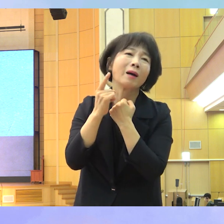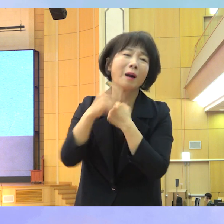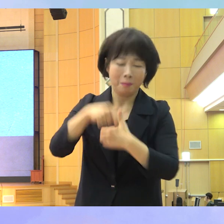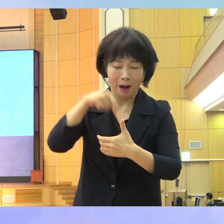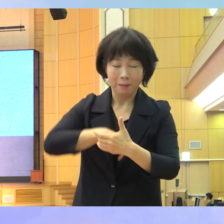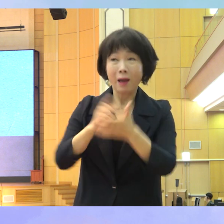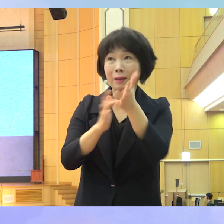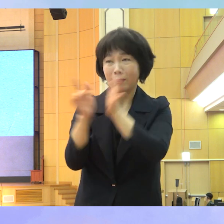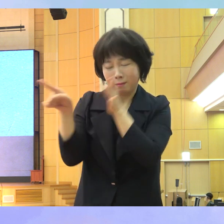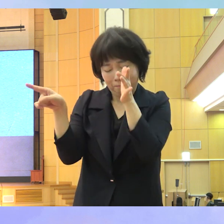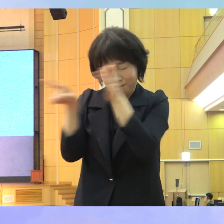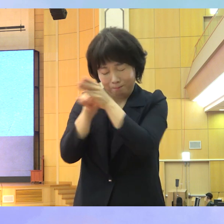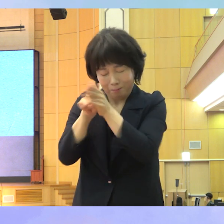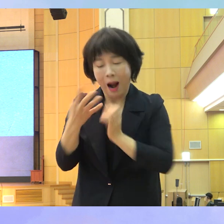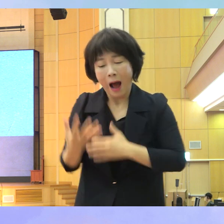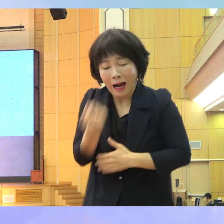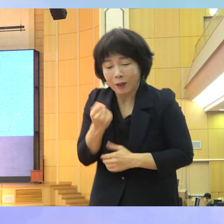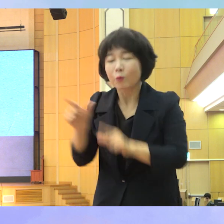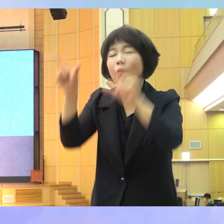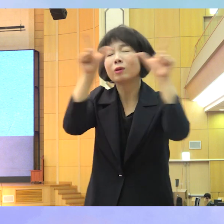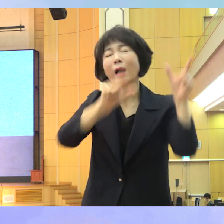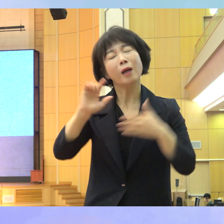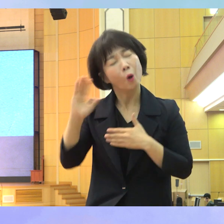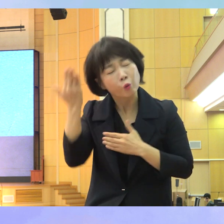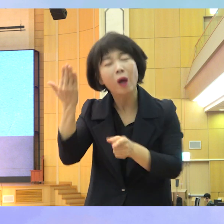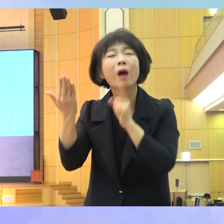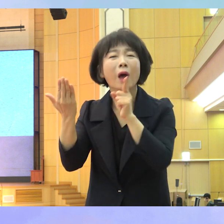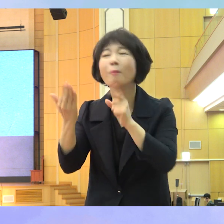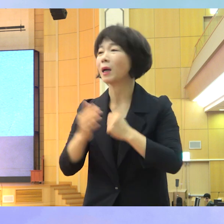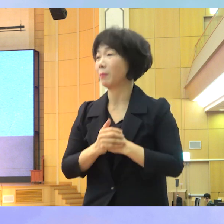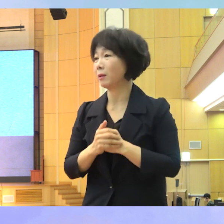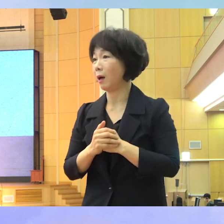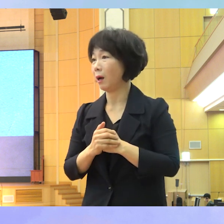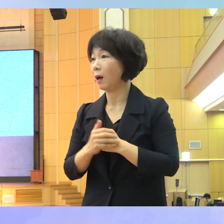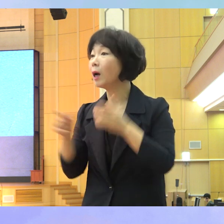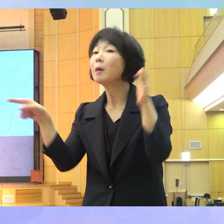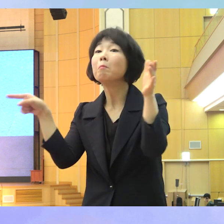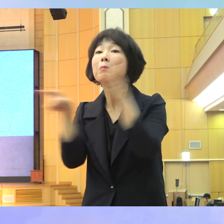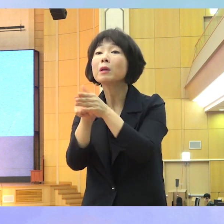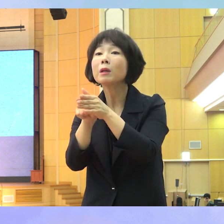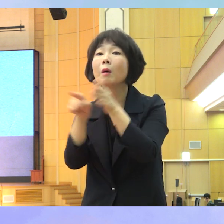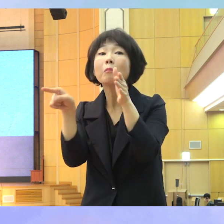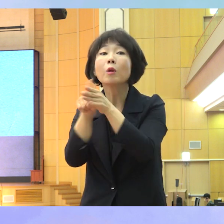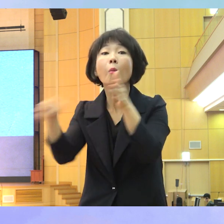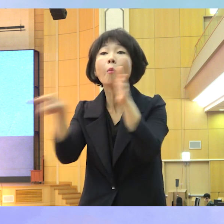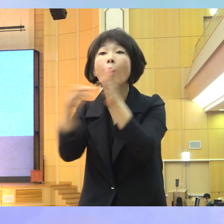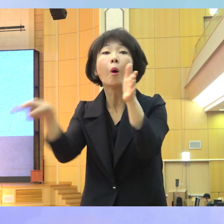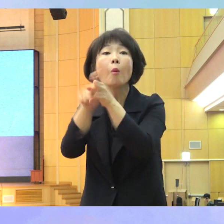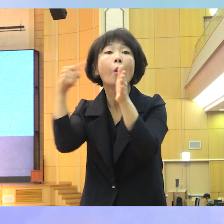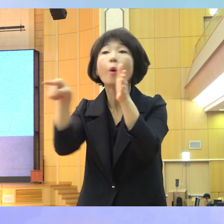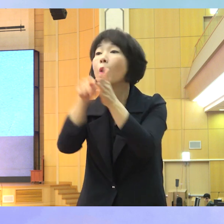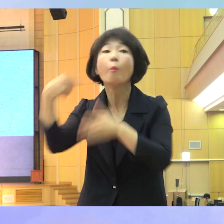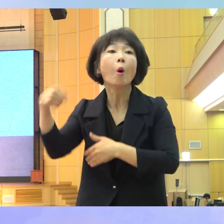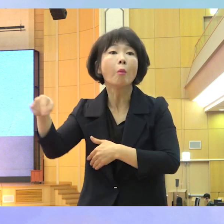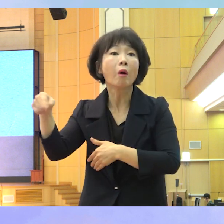믿음으로 살아야 돼요. 믿음으로 살아가야 돼요. 무슨 믿음? 뭘 믿어요? 하나님께서 우리를